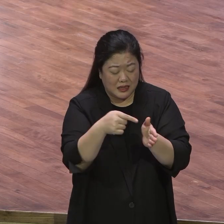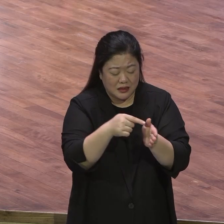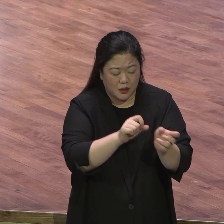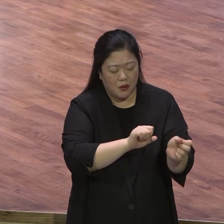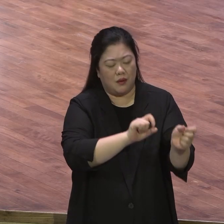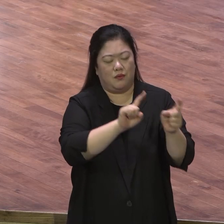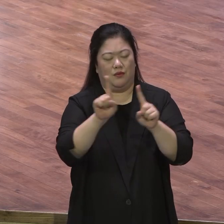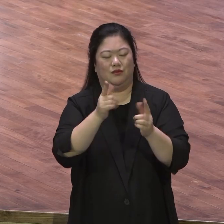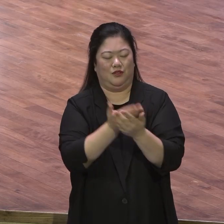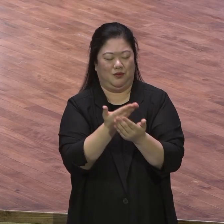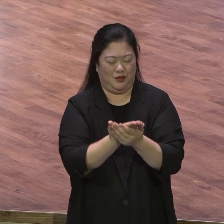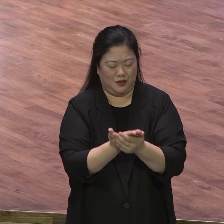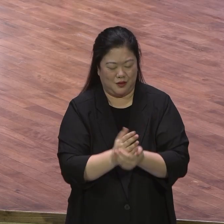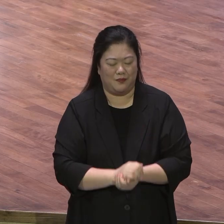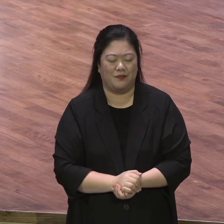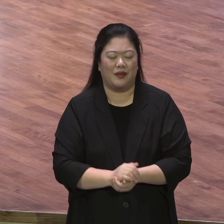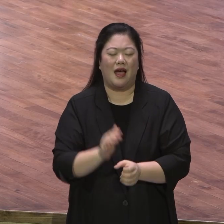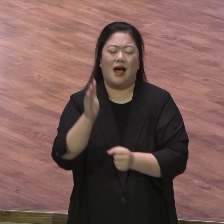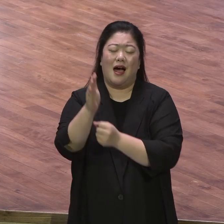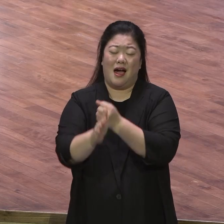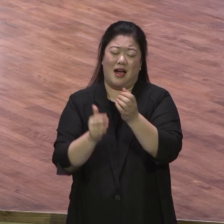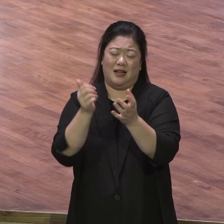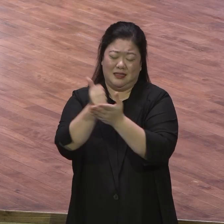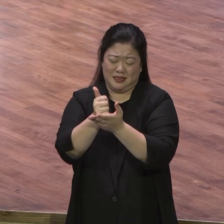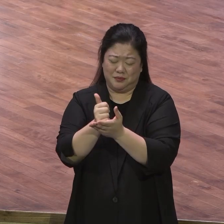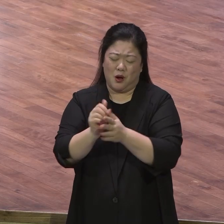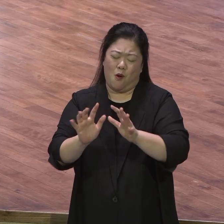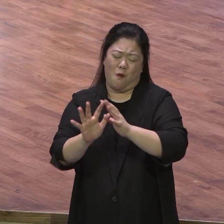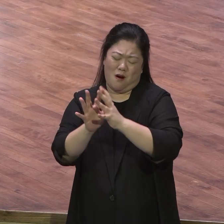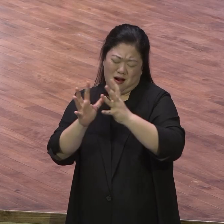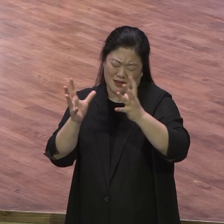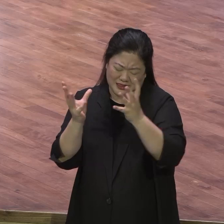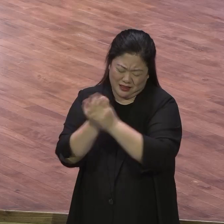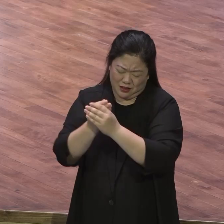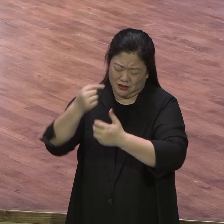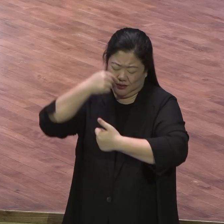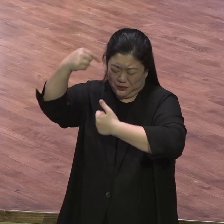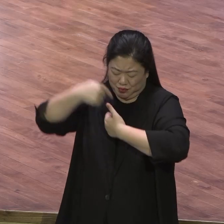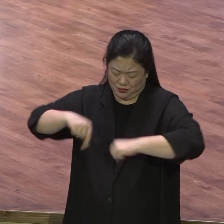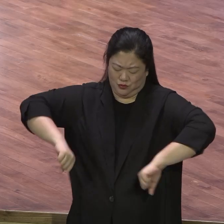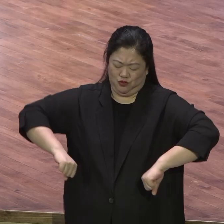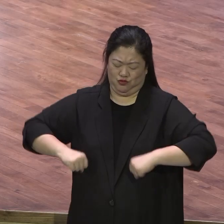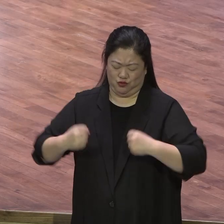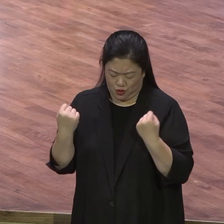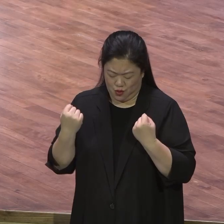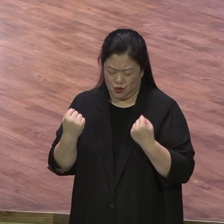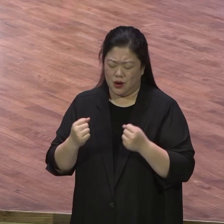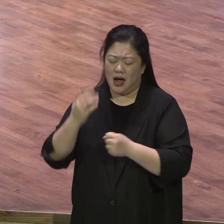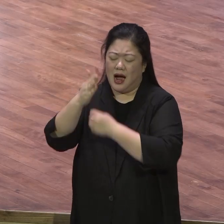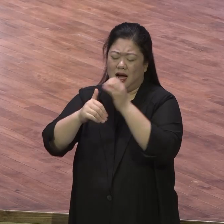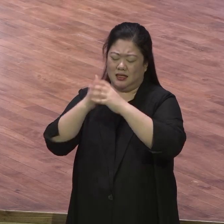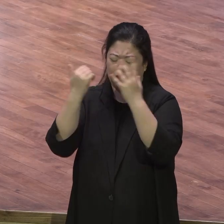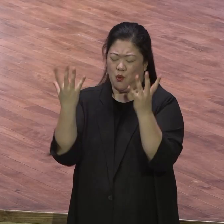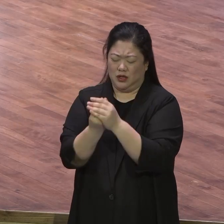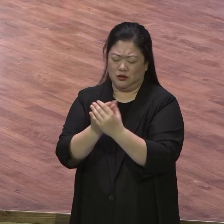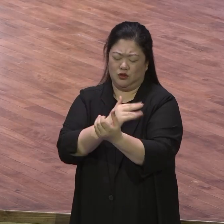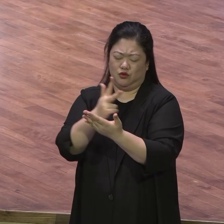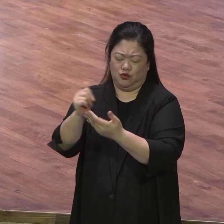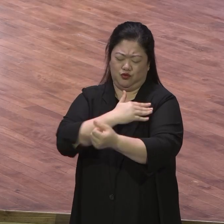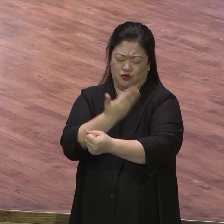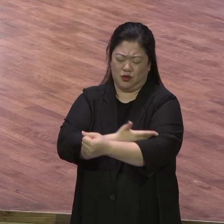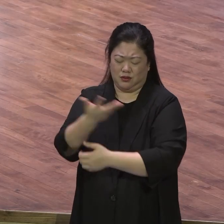하나님의 절대 절대 이 순종을 하는 하나님의 절대 주권에 순종한 자들 되게